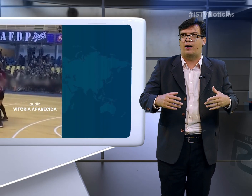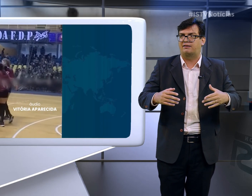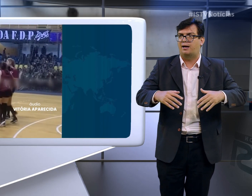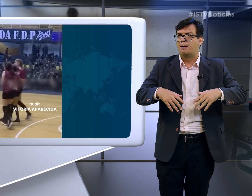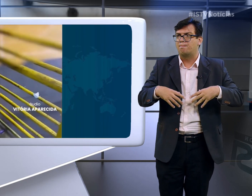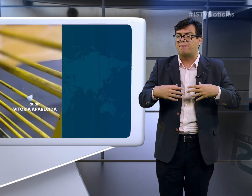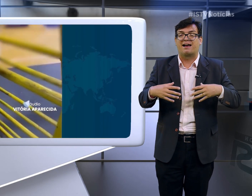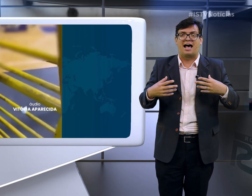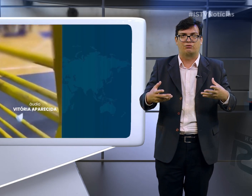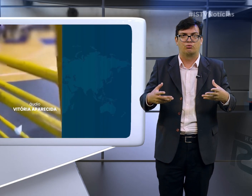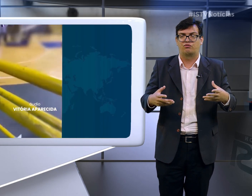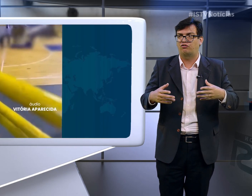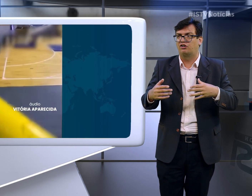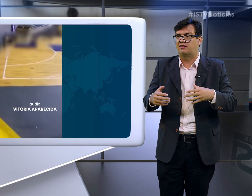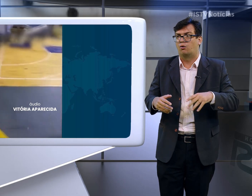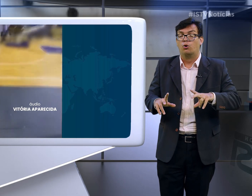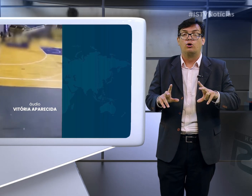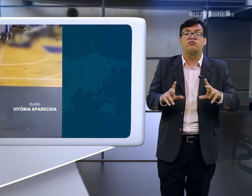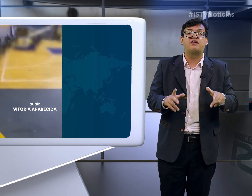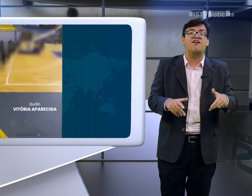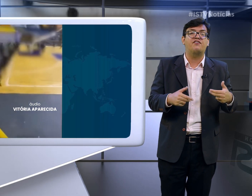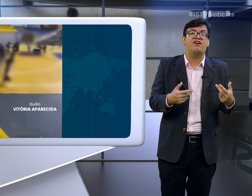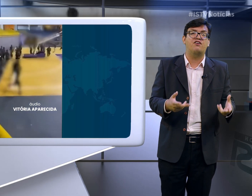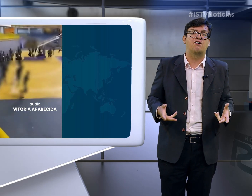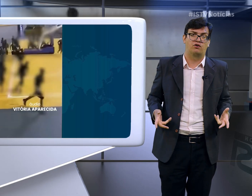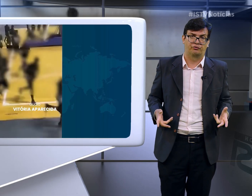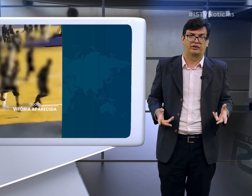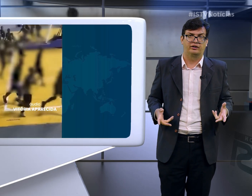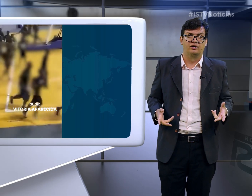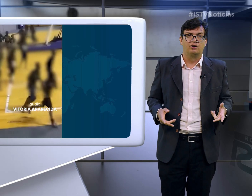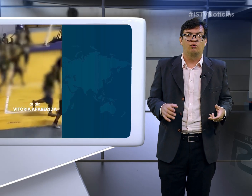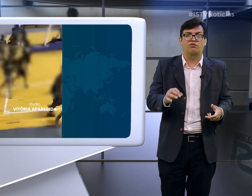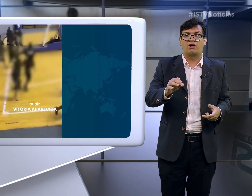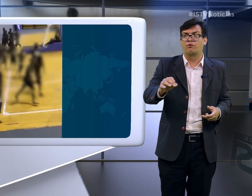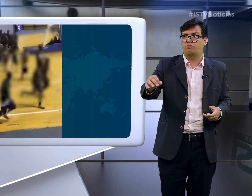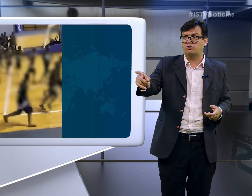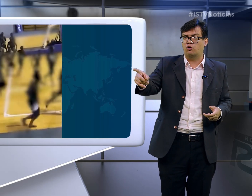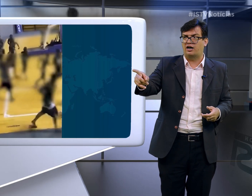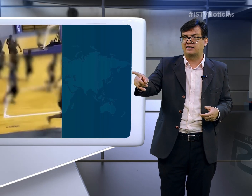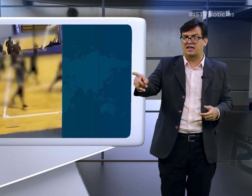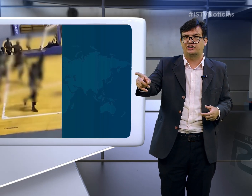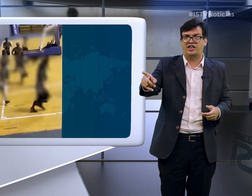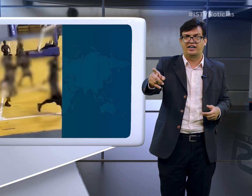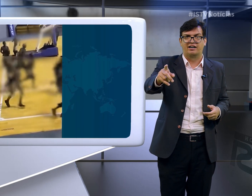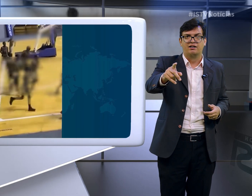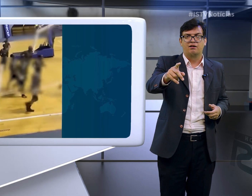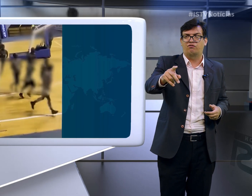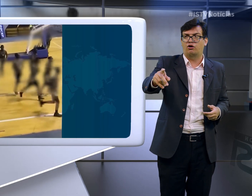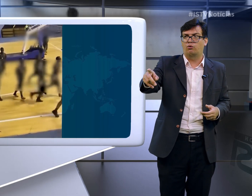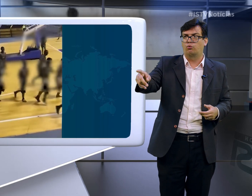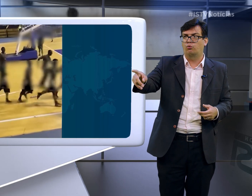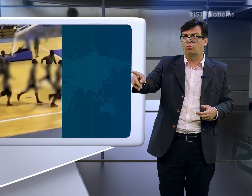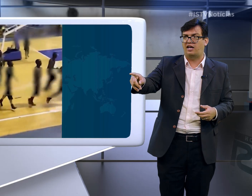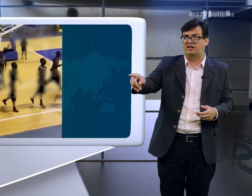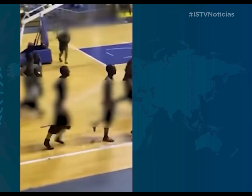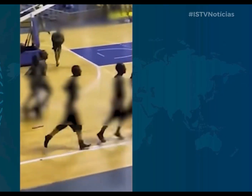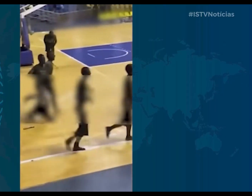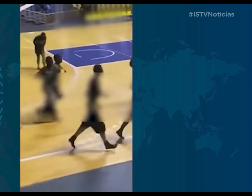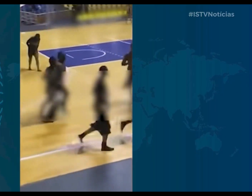quadra pelados. Então, teve reviravolta. Os alunos, pode colocar a tela cheia? Só o tela cheia, pode colocar